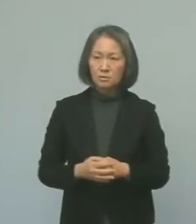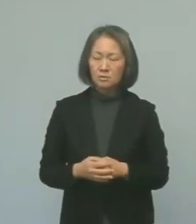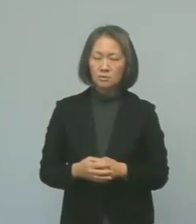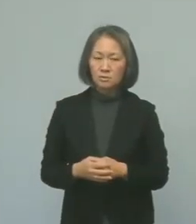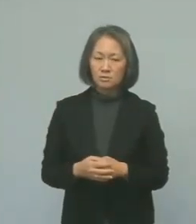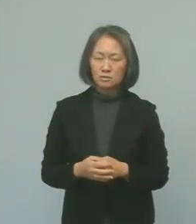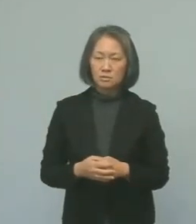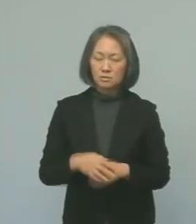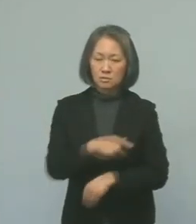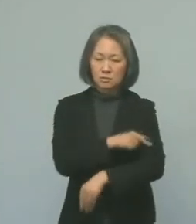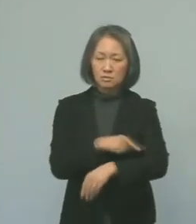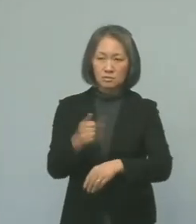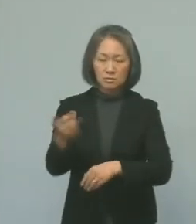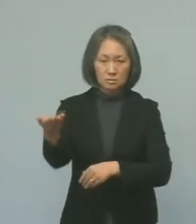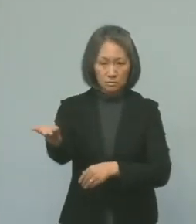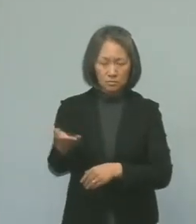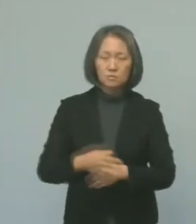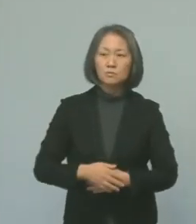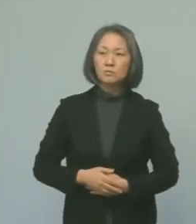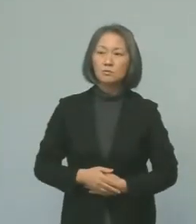さくらんぼテレビ、